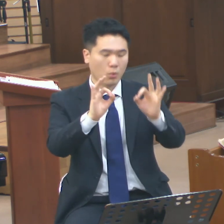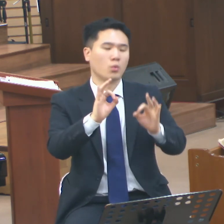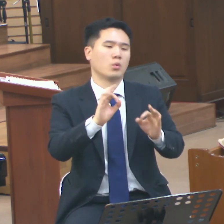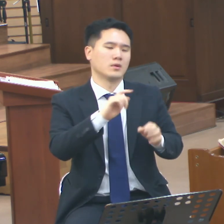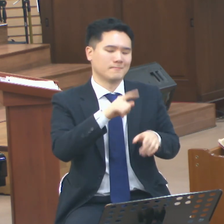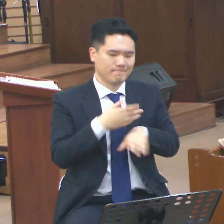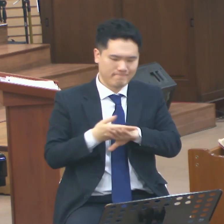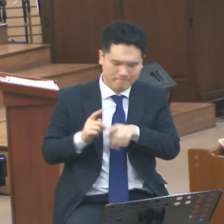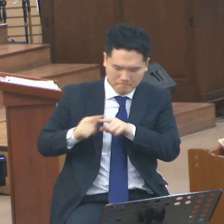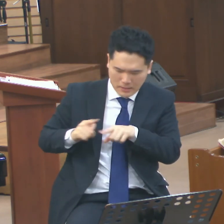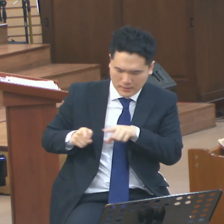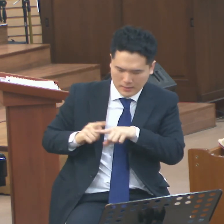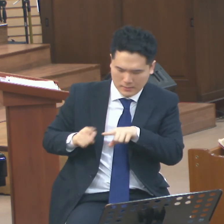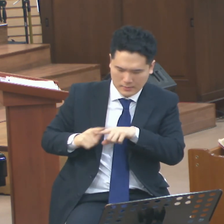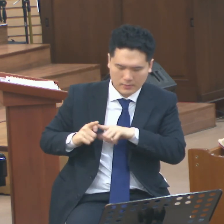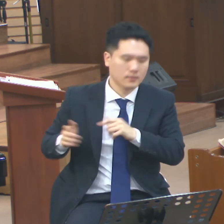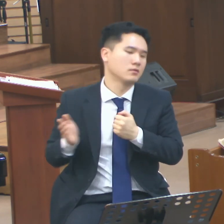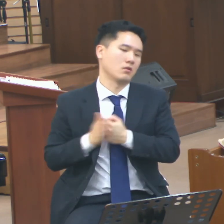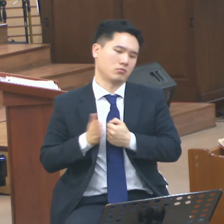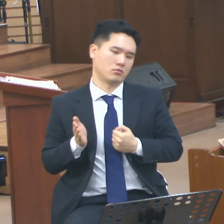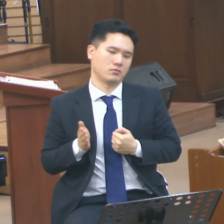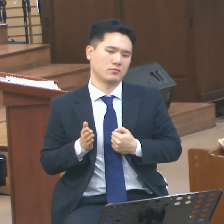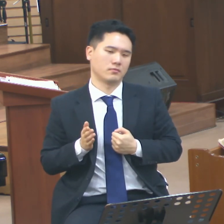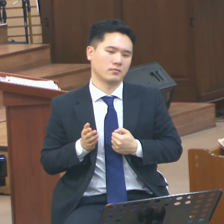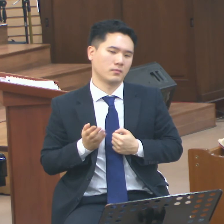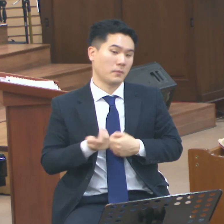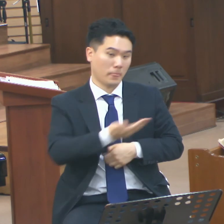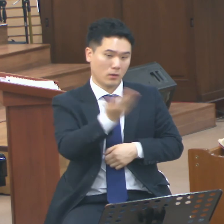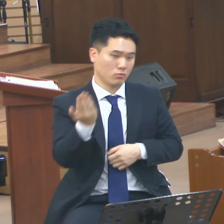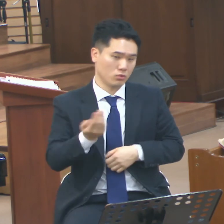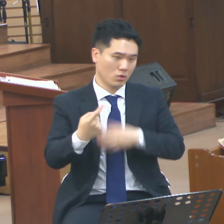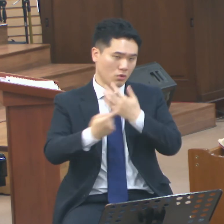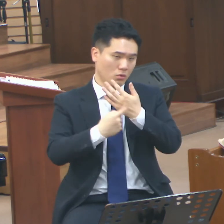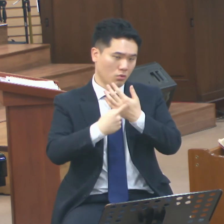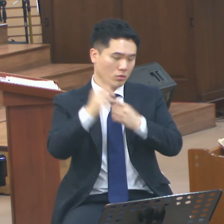외모로 판단하는 것들이 적지 않게 있어요.